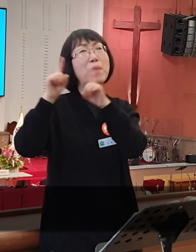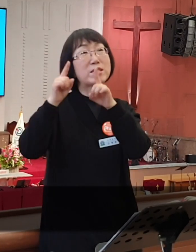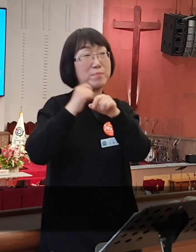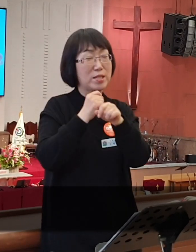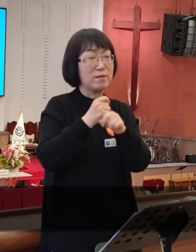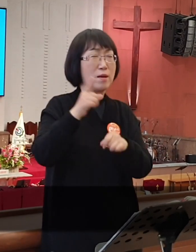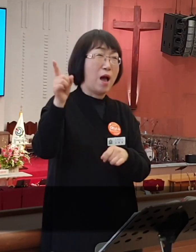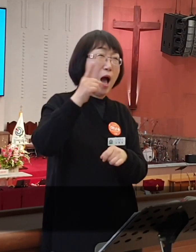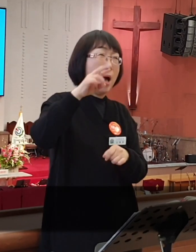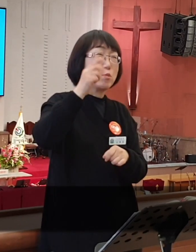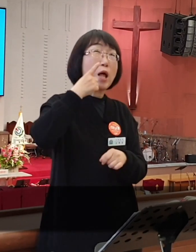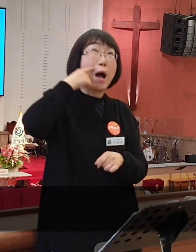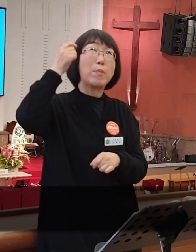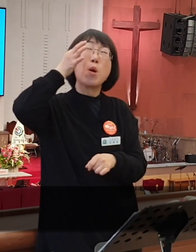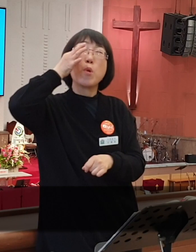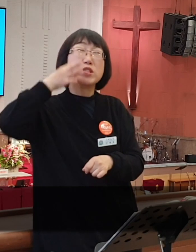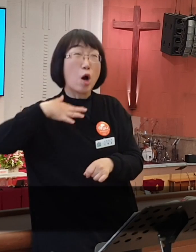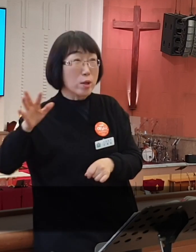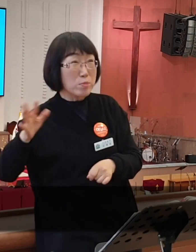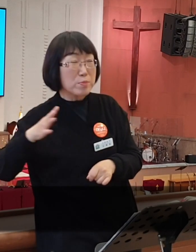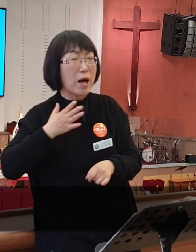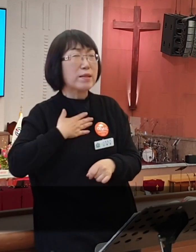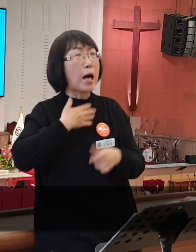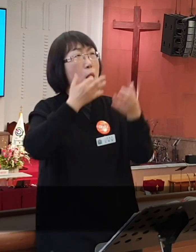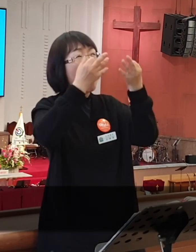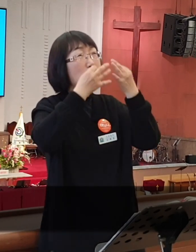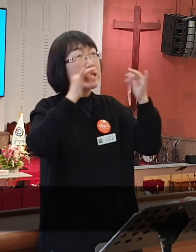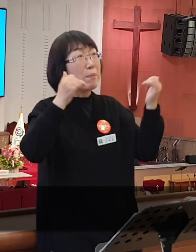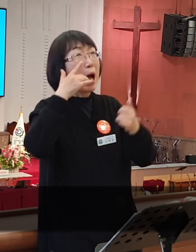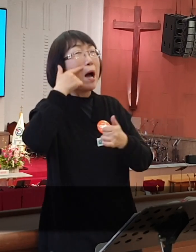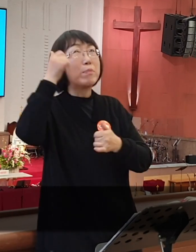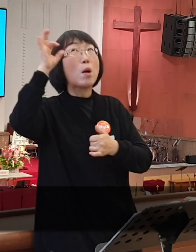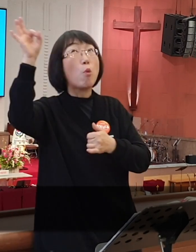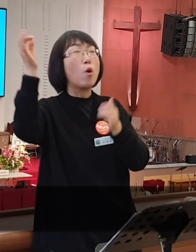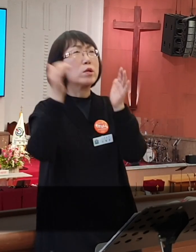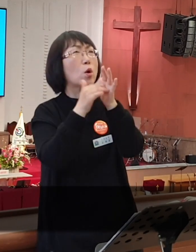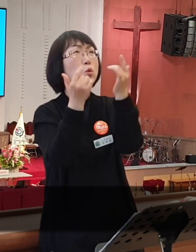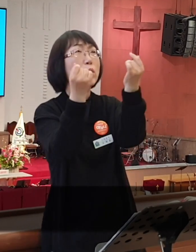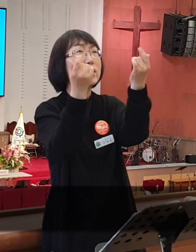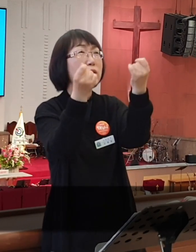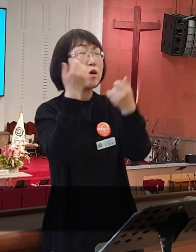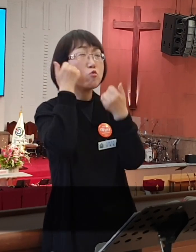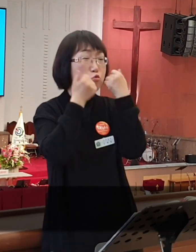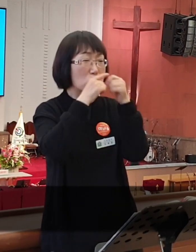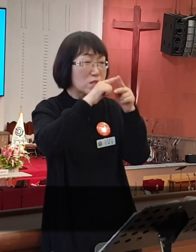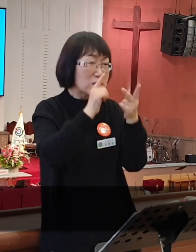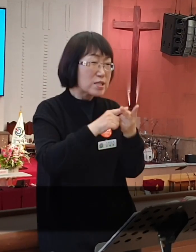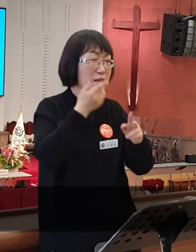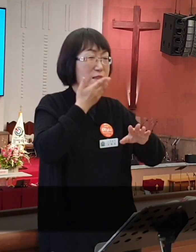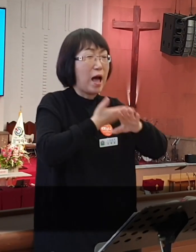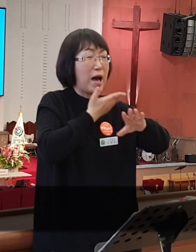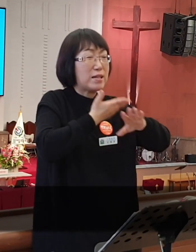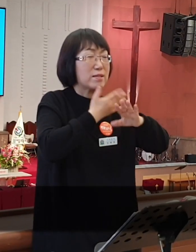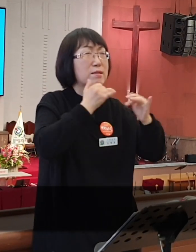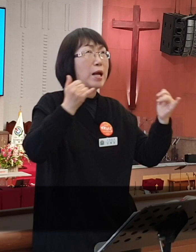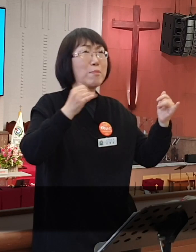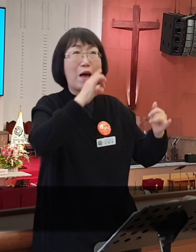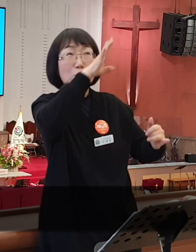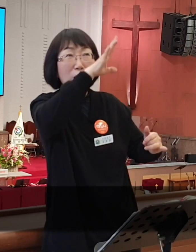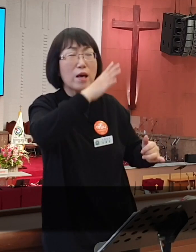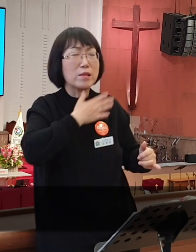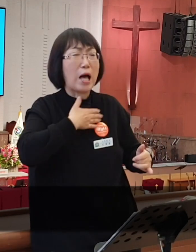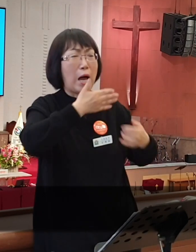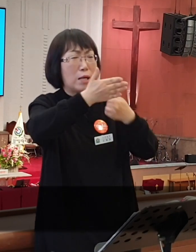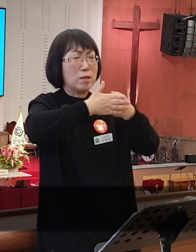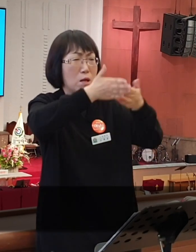말씀하셔요. 아무도 아버지를 본 사람이 없지만 나를 본 사람은 아버지를 보았어요. 누구든지 다른 사람으로는 안 돼요.